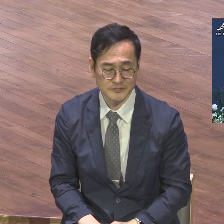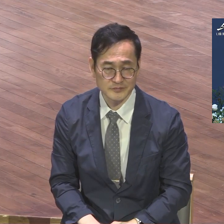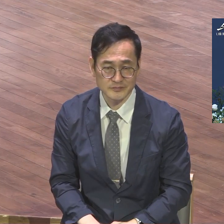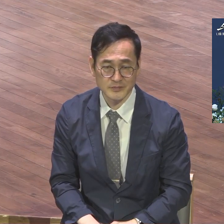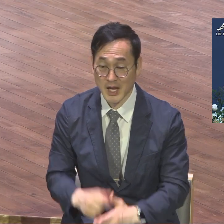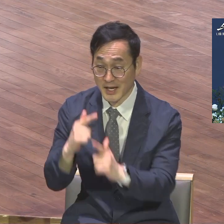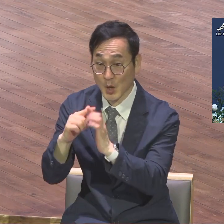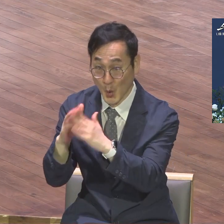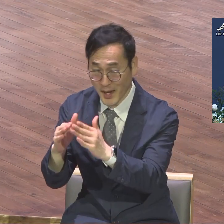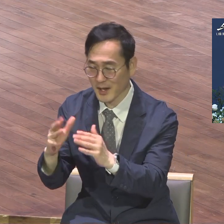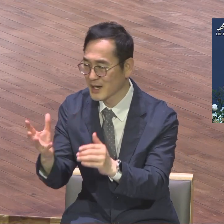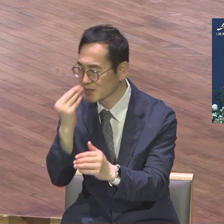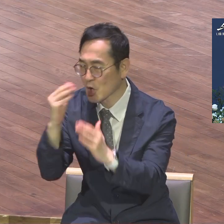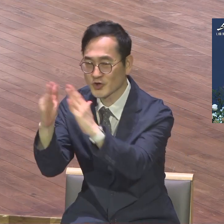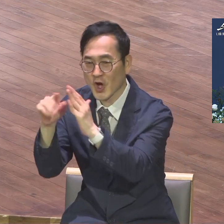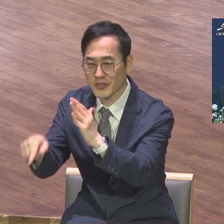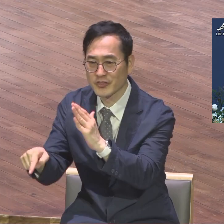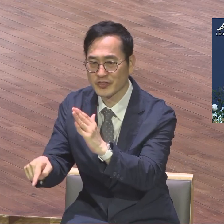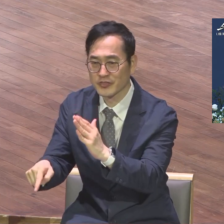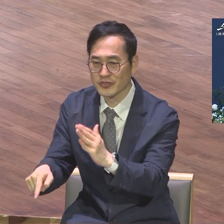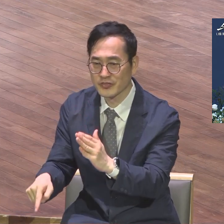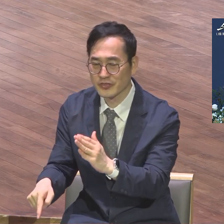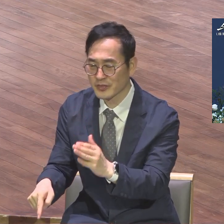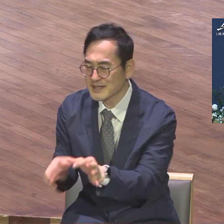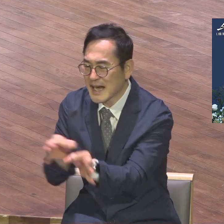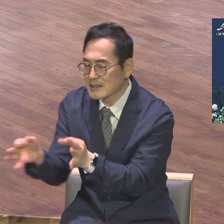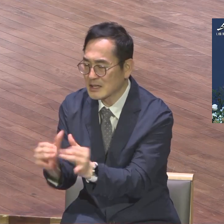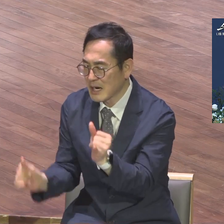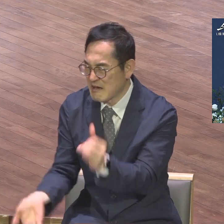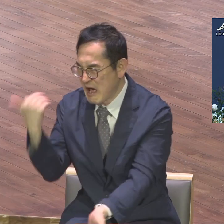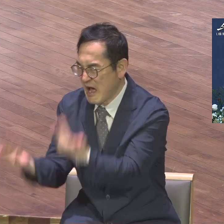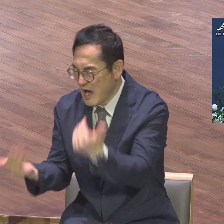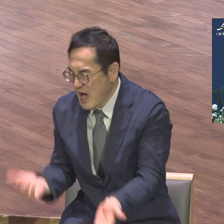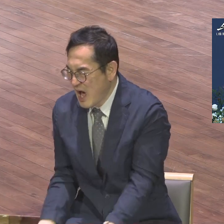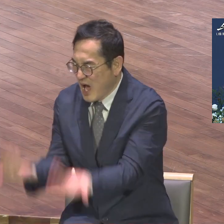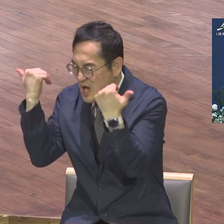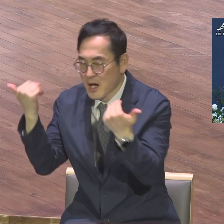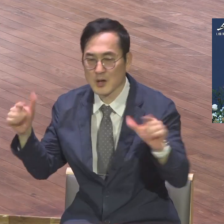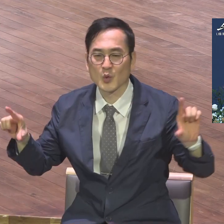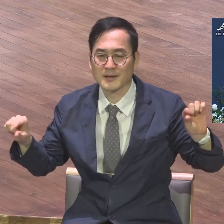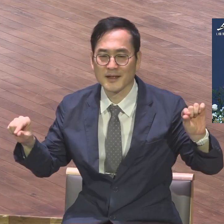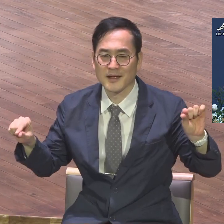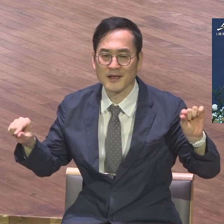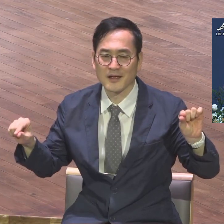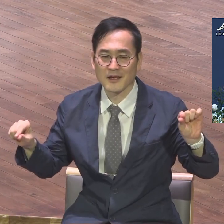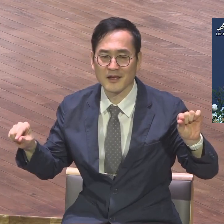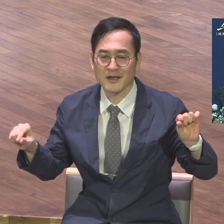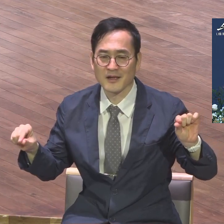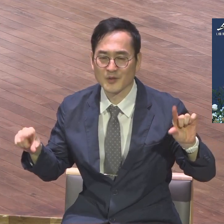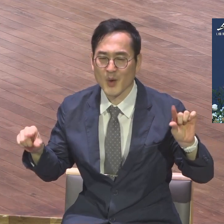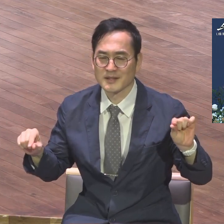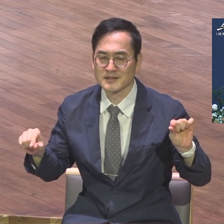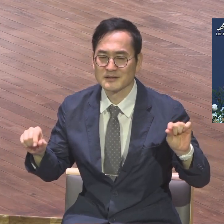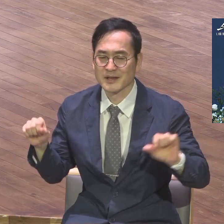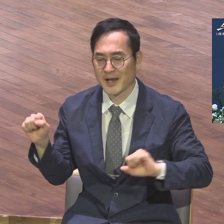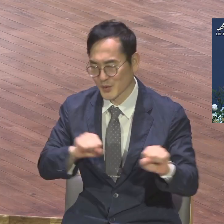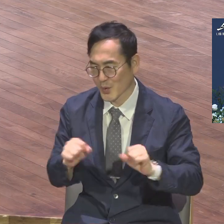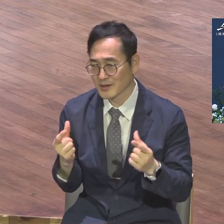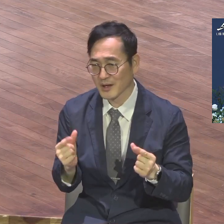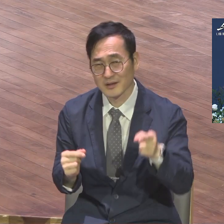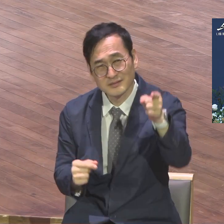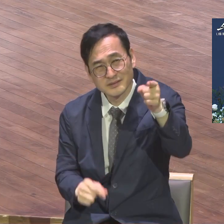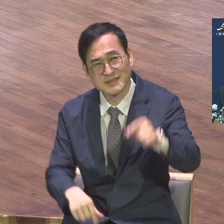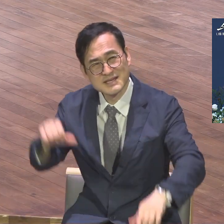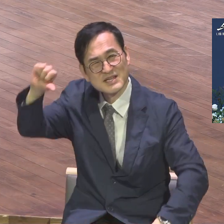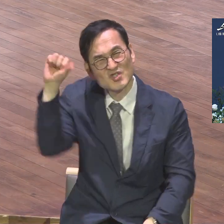되지 그냥 놔둬도 될 이 무화과 나무를 저주까지 하시면서 말라 죽게